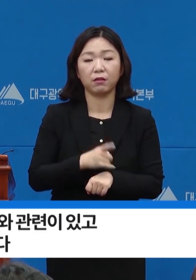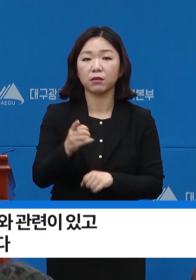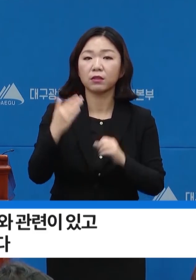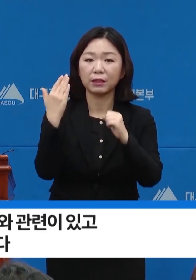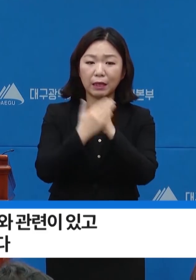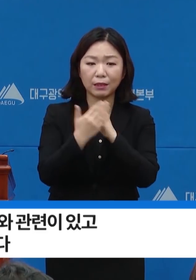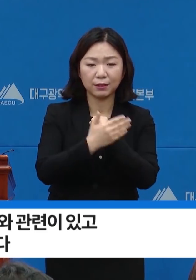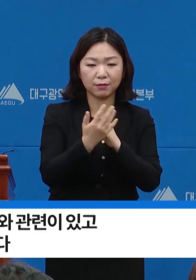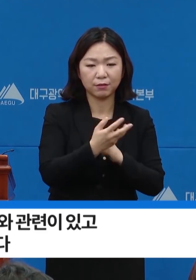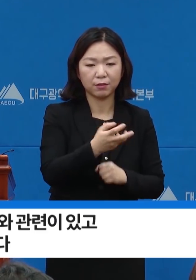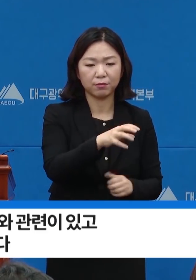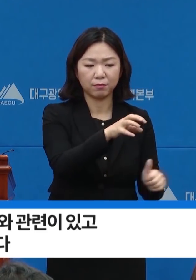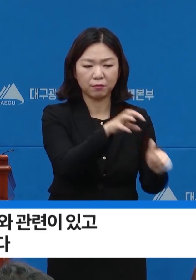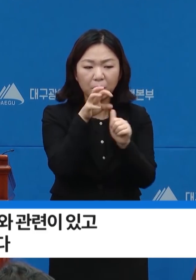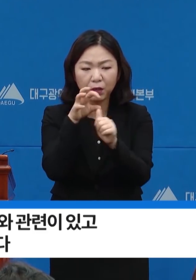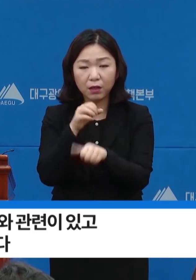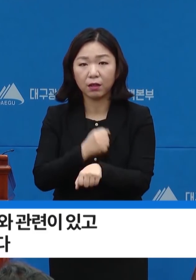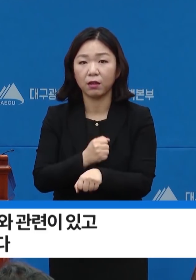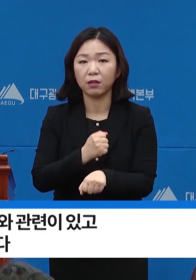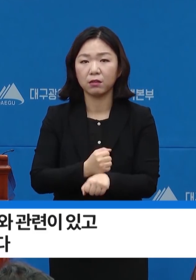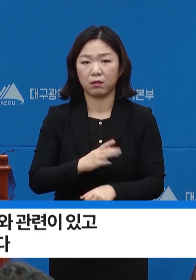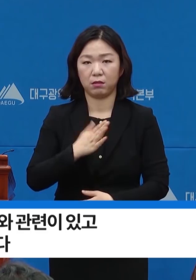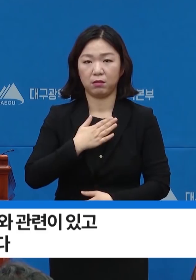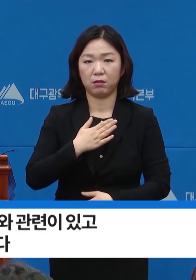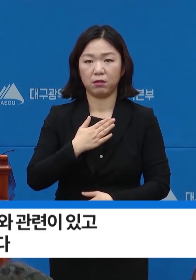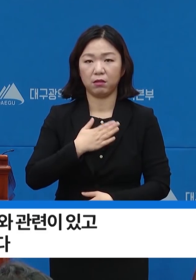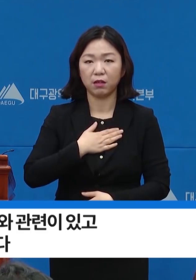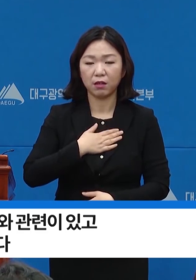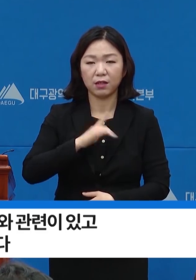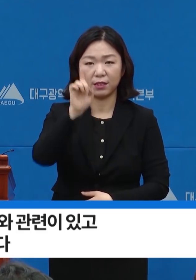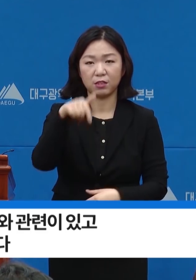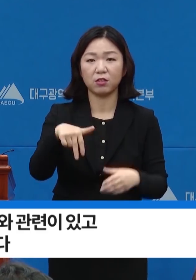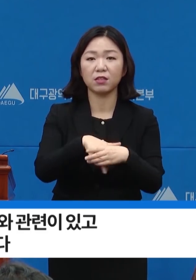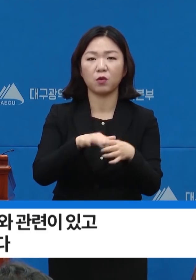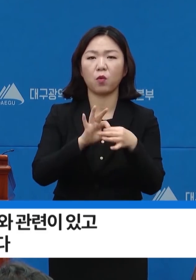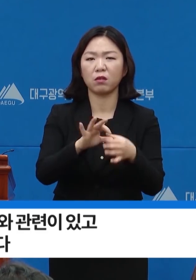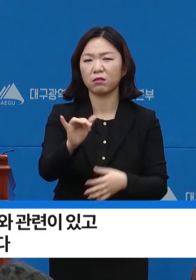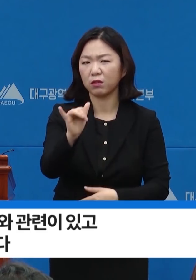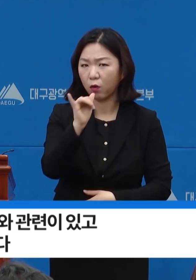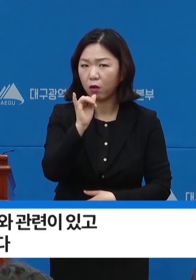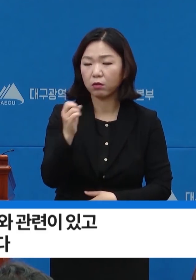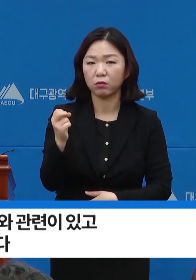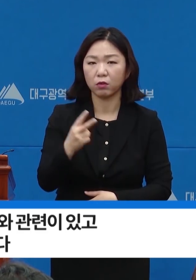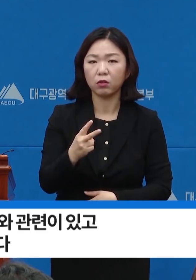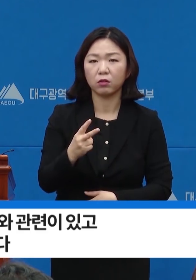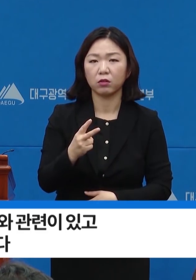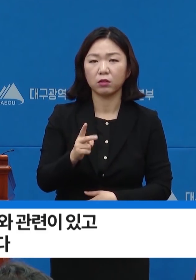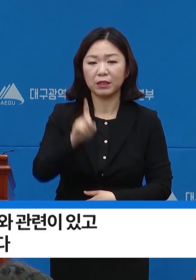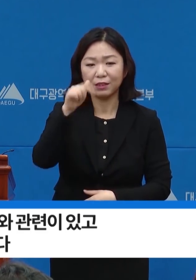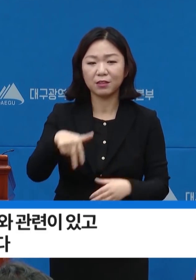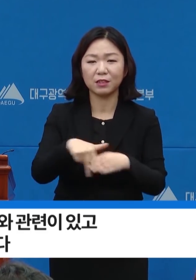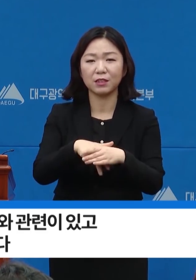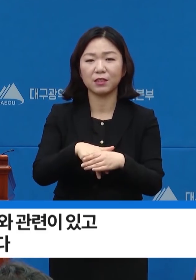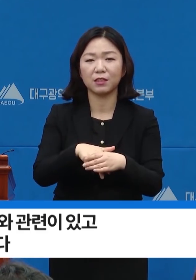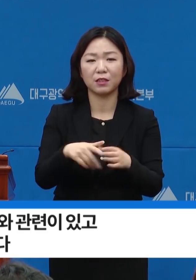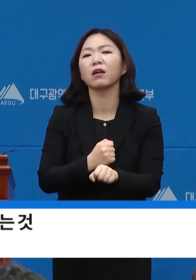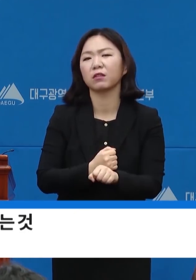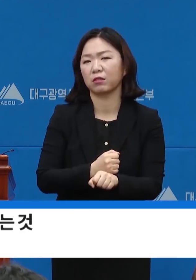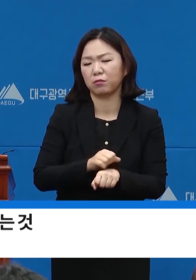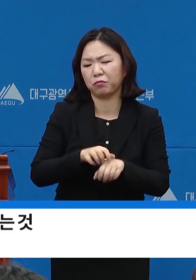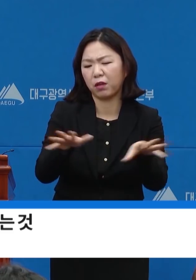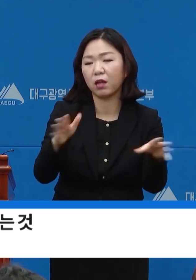사진들을 퍼나르면서 마치 제가 신천지와 관련이 있고 또 심지어는 신천지 교인이라고